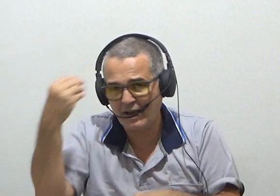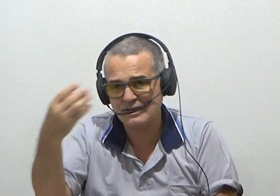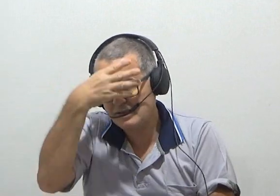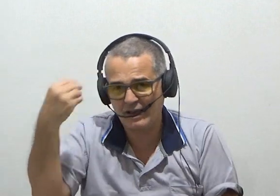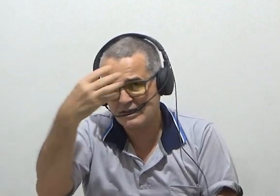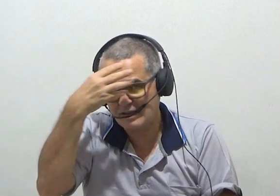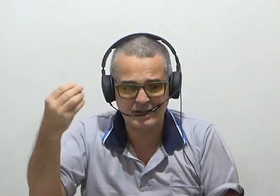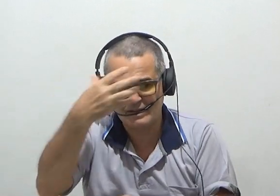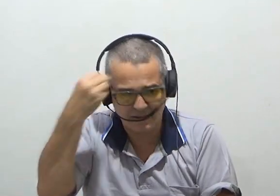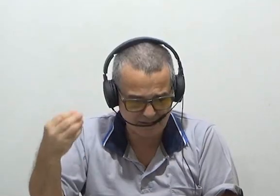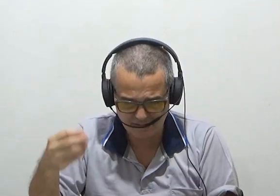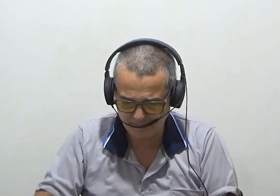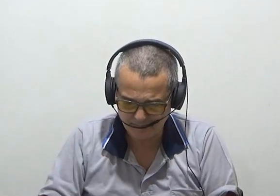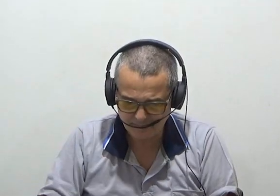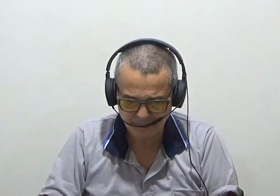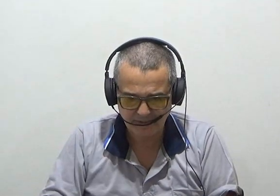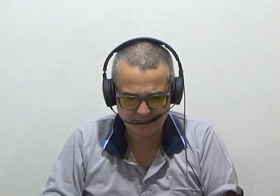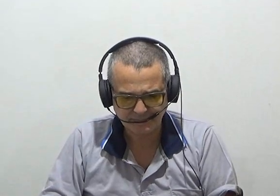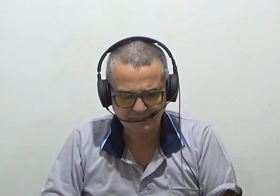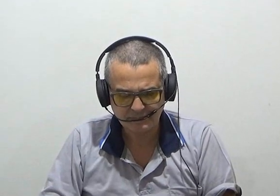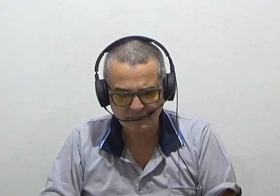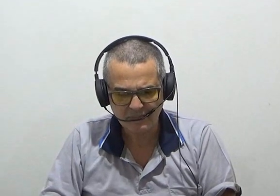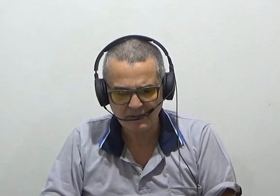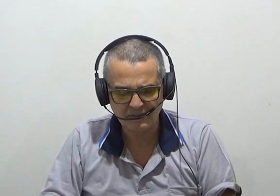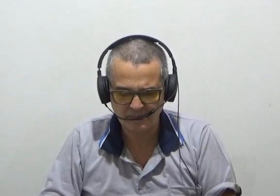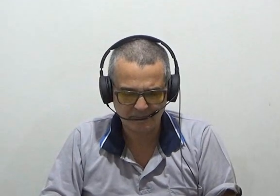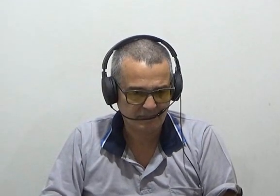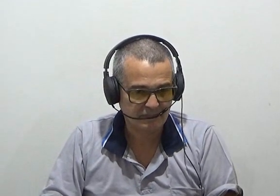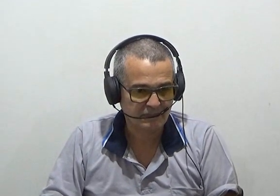olhar, esquece.